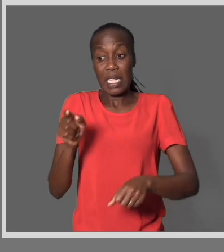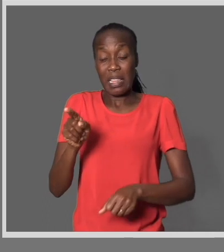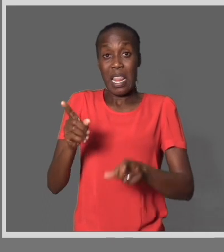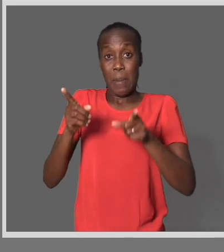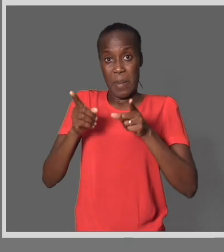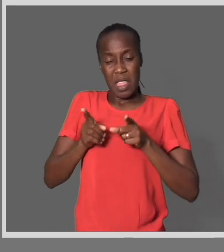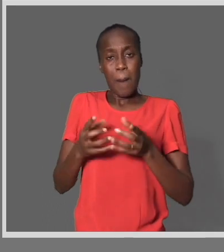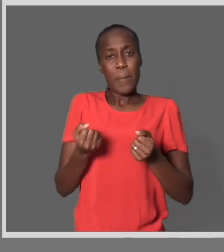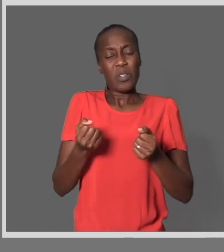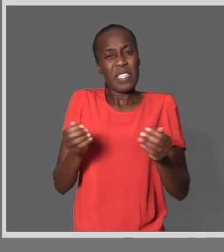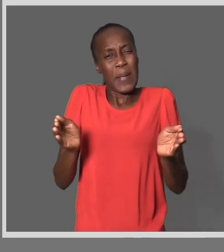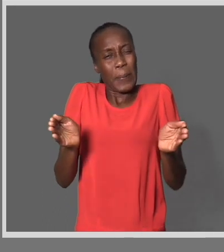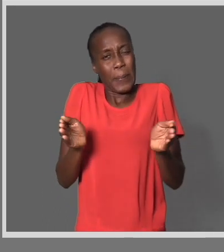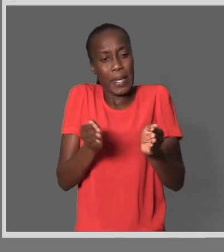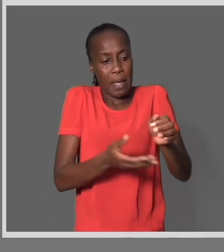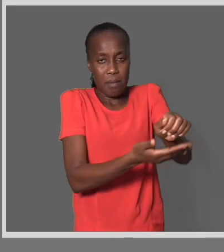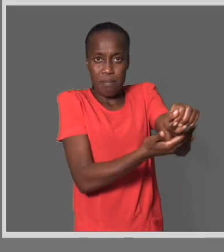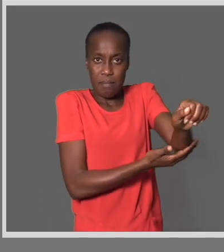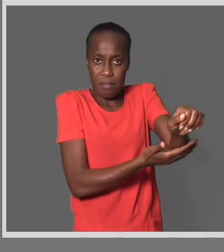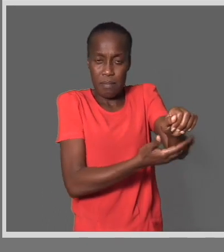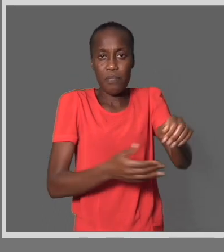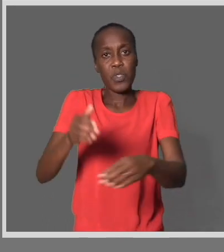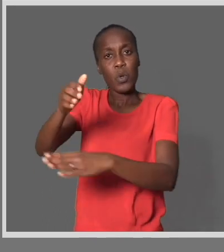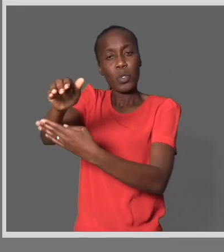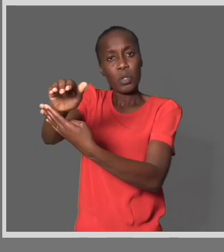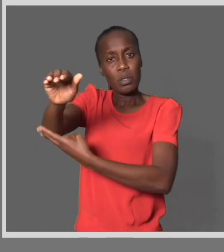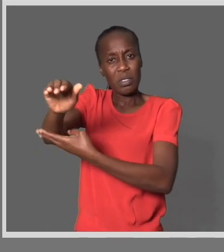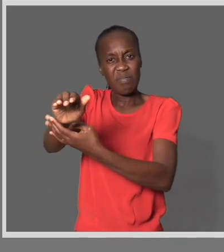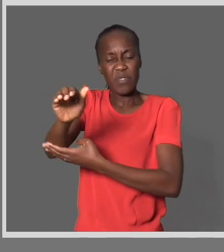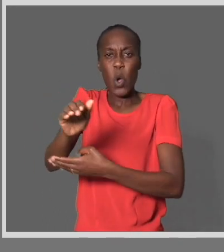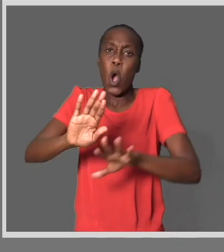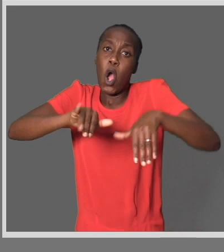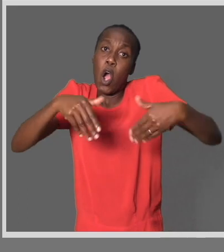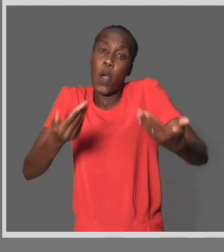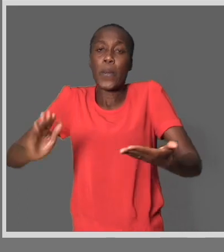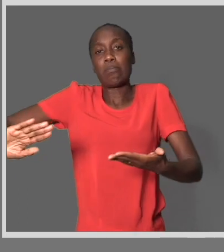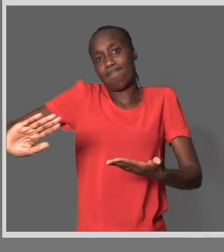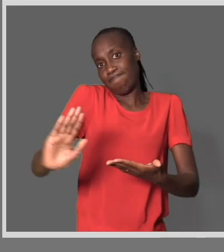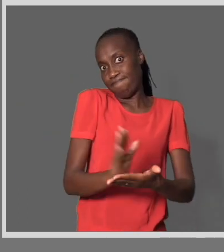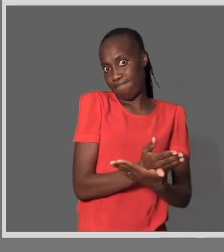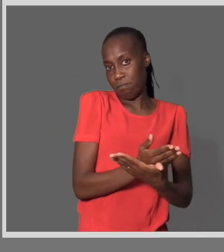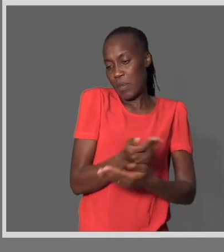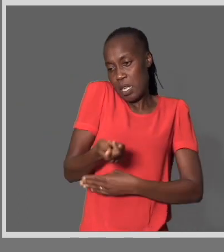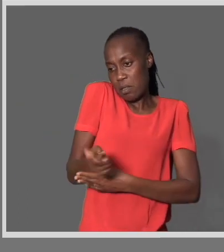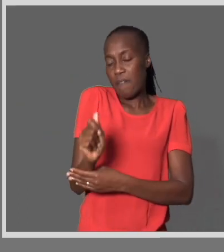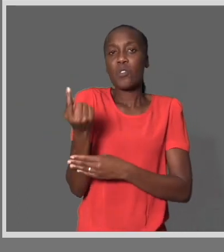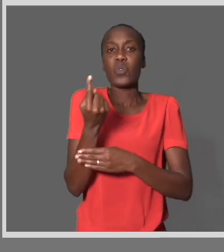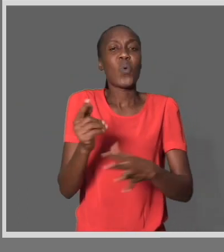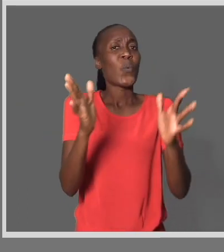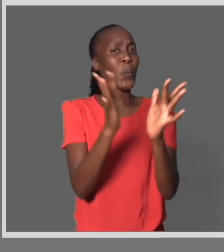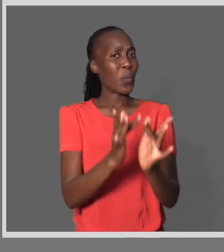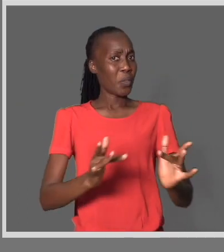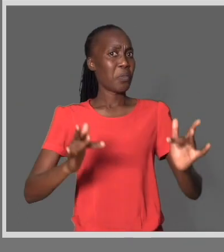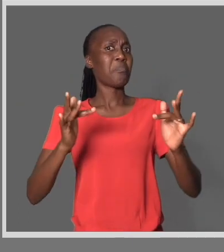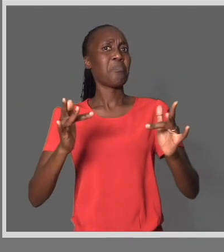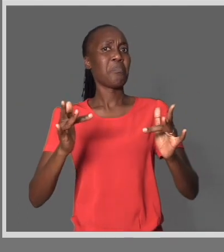No caso dela, tinha que ser um encosto bem menor, ou então não existir, como é o caso da sua cadeira, para dar liberdade para que ela